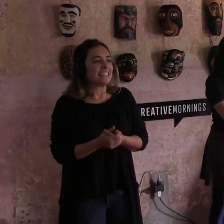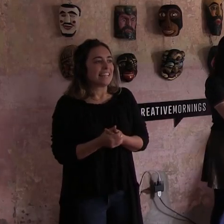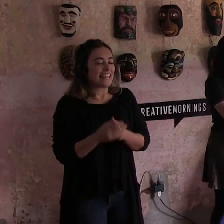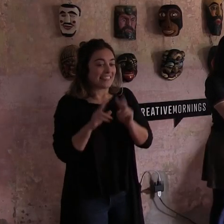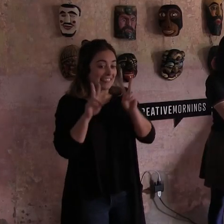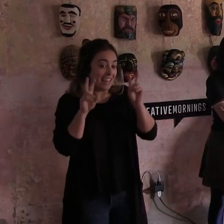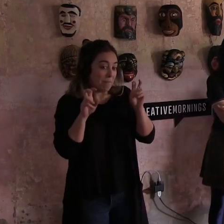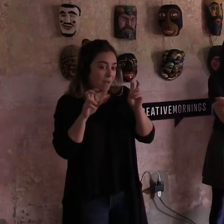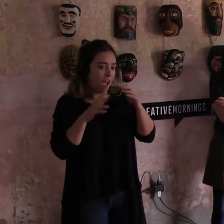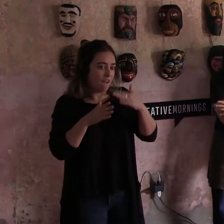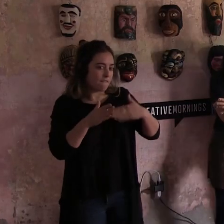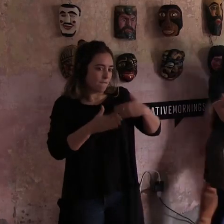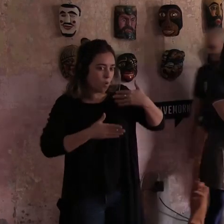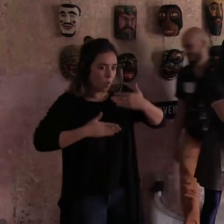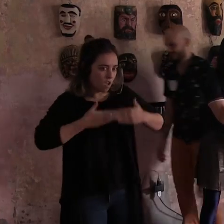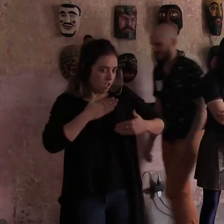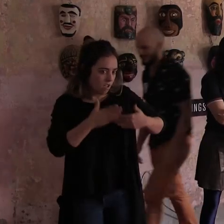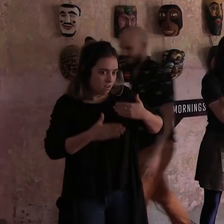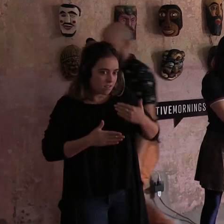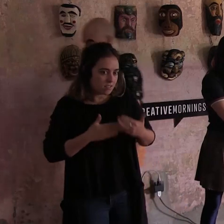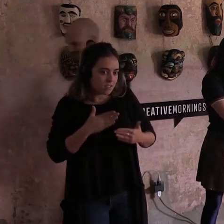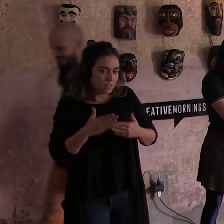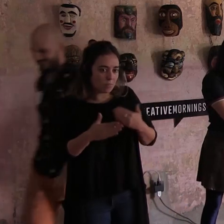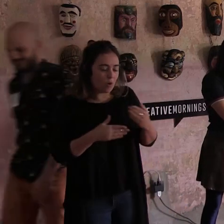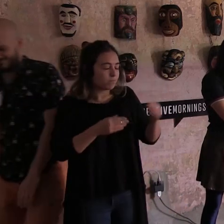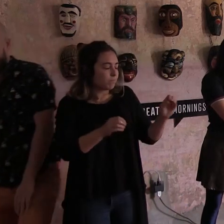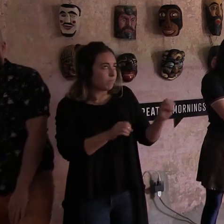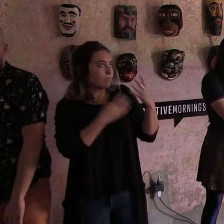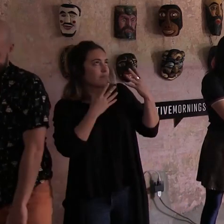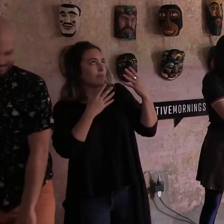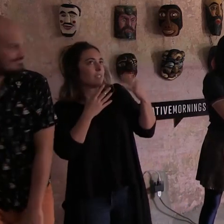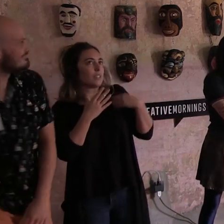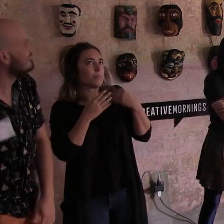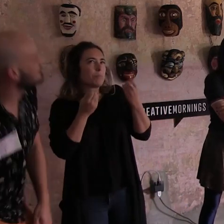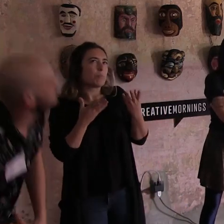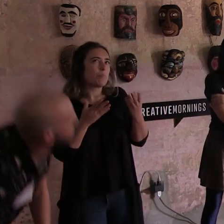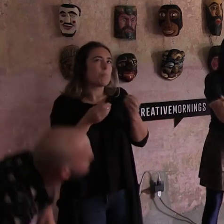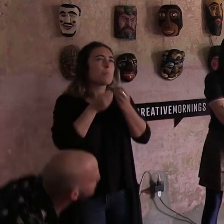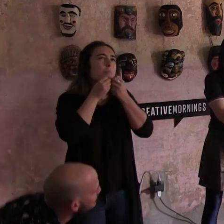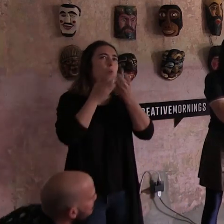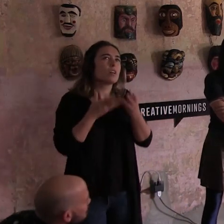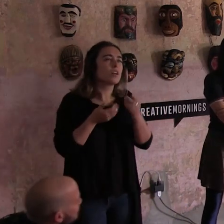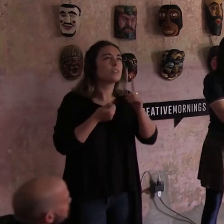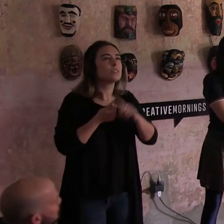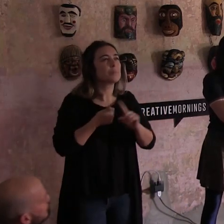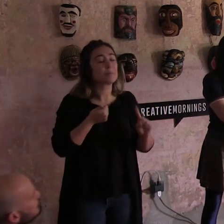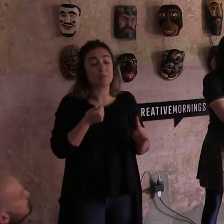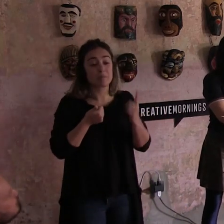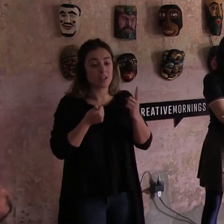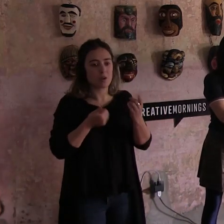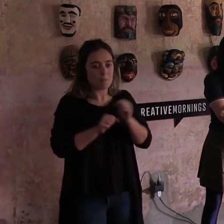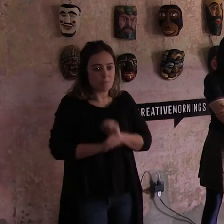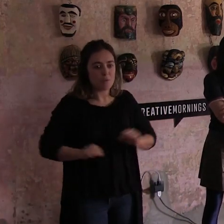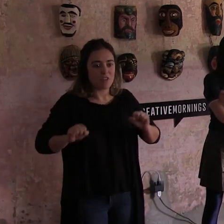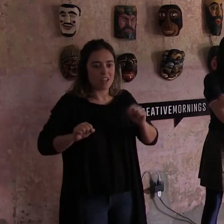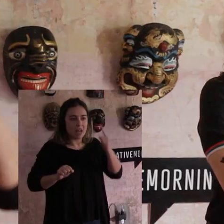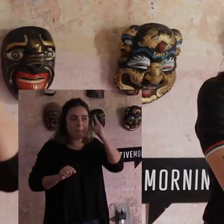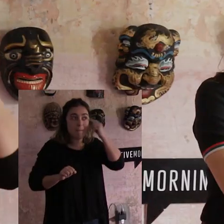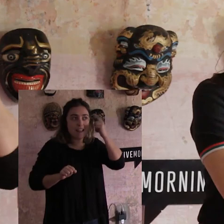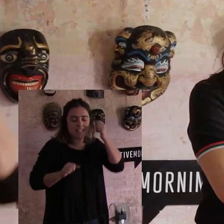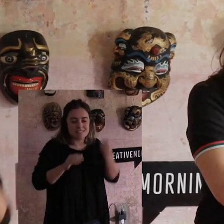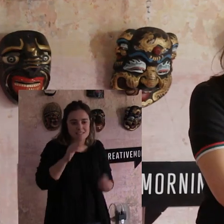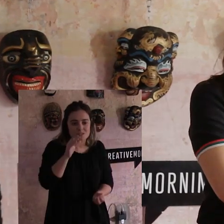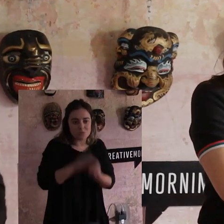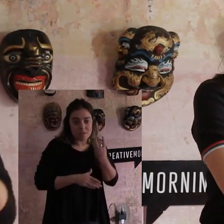el tema fluir me inspiró por varias razones. Primero, fluir es atravesar una nueva experiencia,